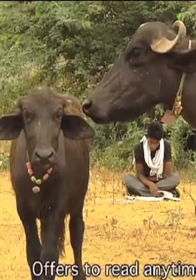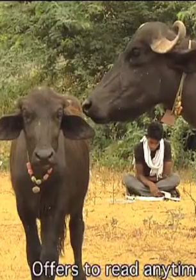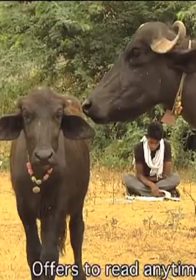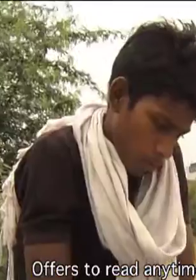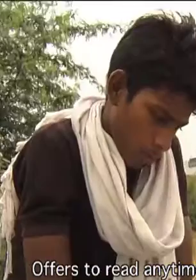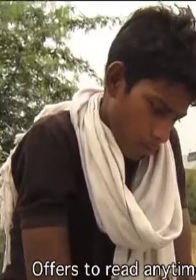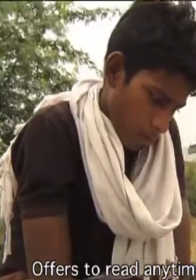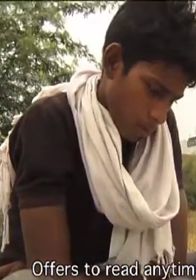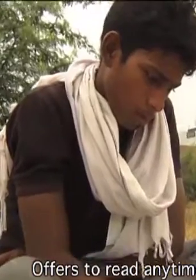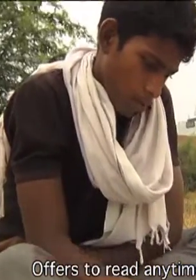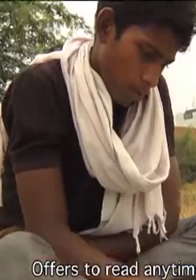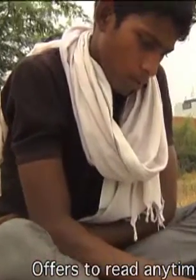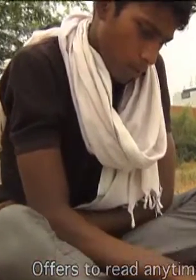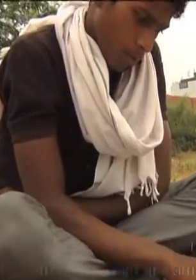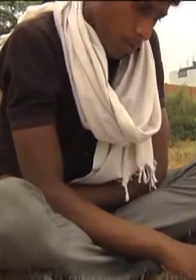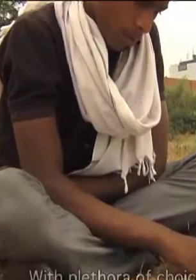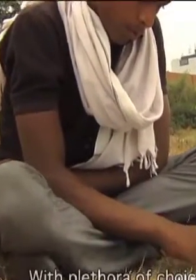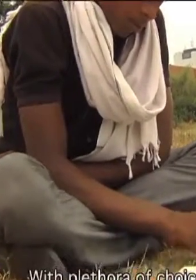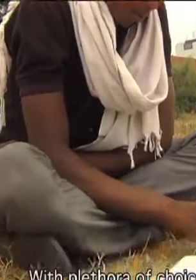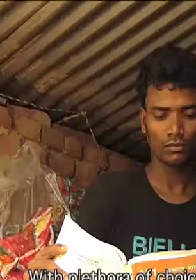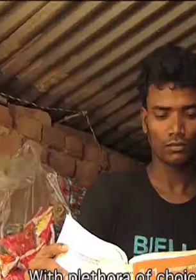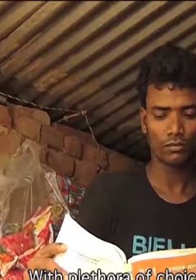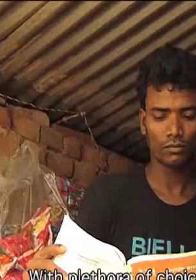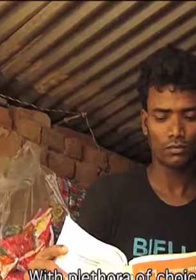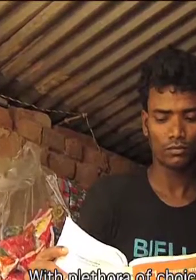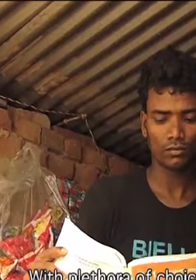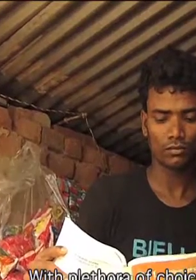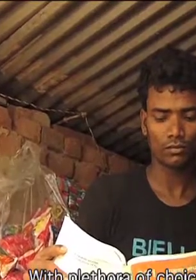कभी पढ़े हम कहीं पढ़े, वे विषय की लोच से